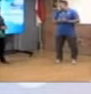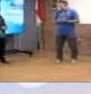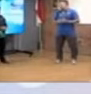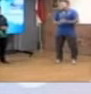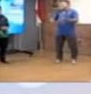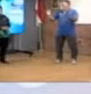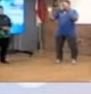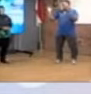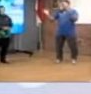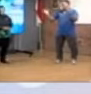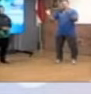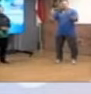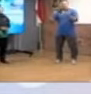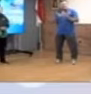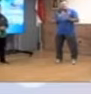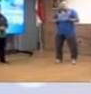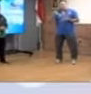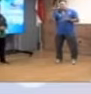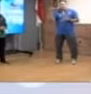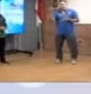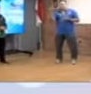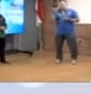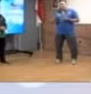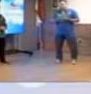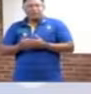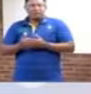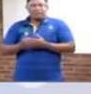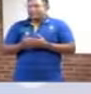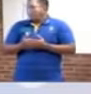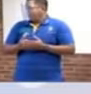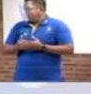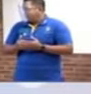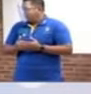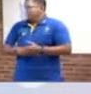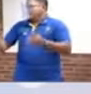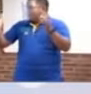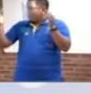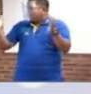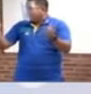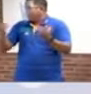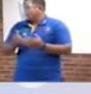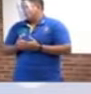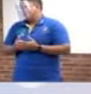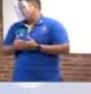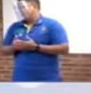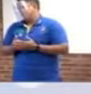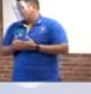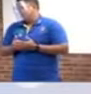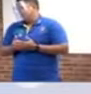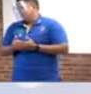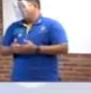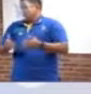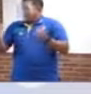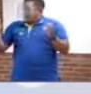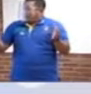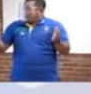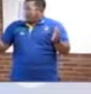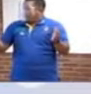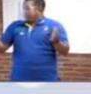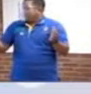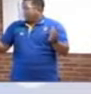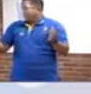menggantung. Betul sekali. Sehingga anak-anak diharapkan walaupun sekarang masa pandemi tidak malas untuk berolahraga, Bro Gina. Betul, Pak.